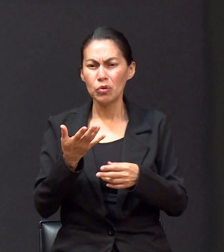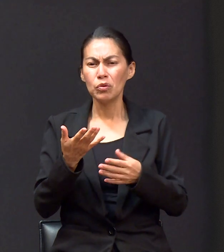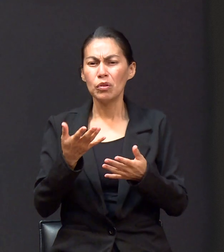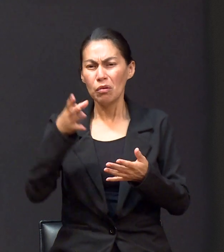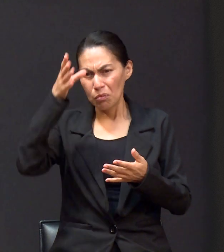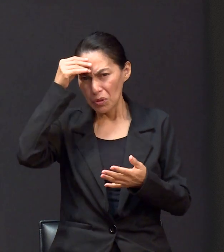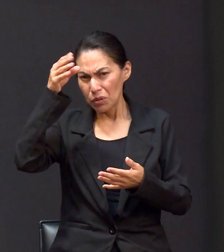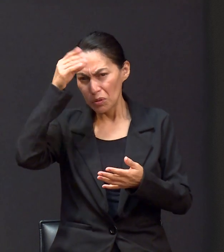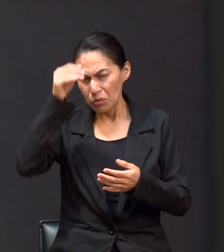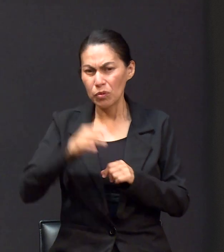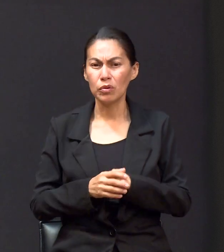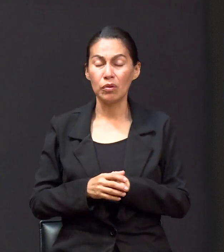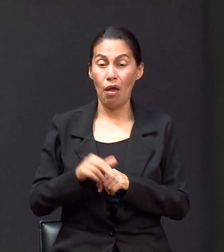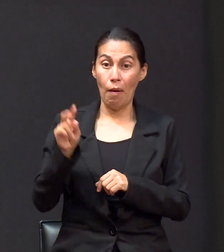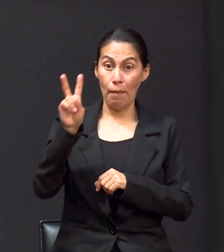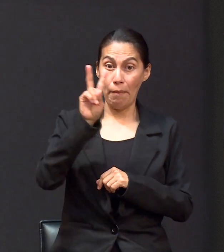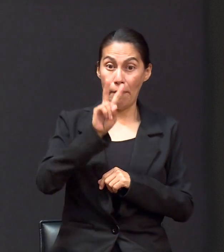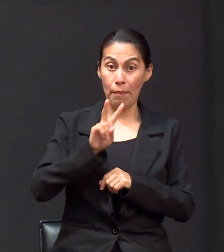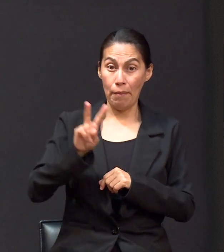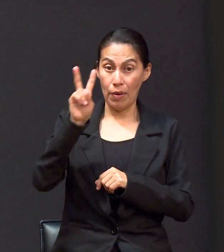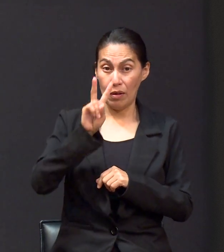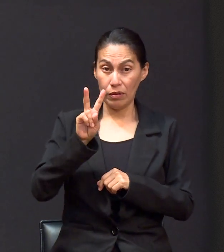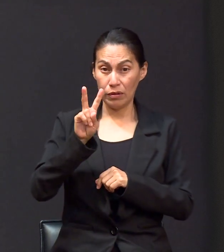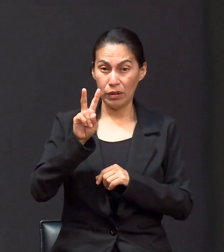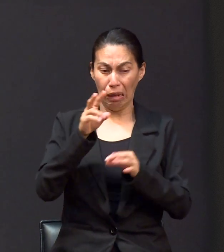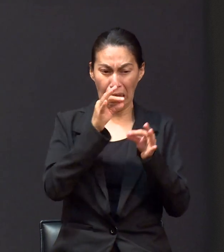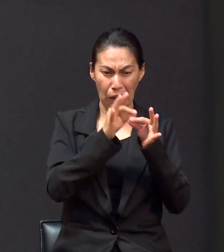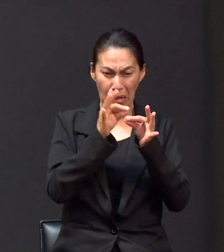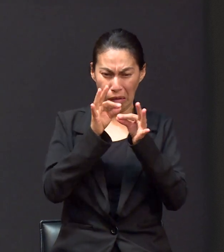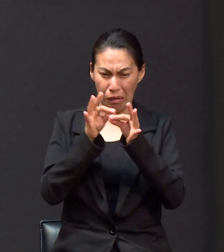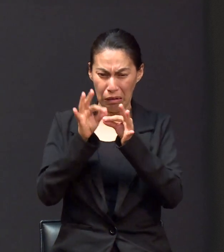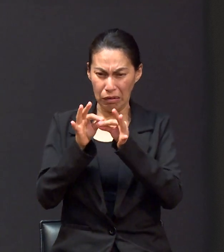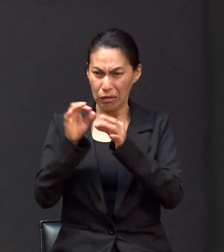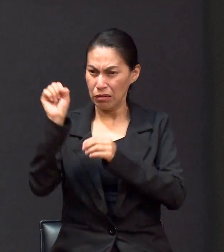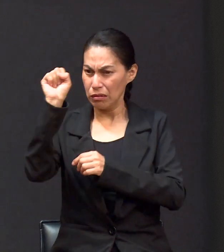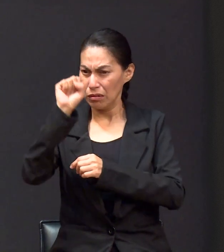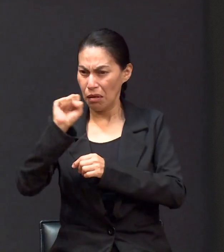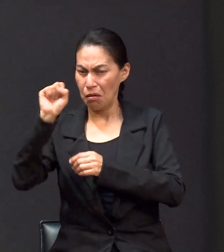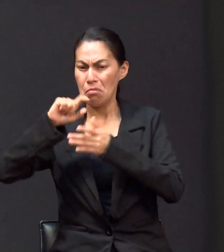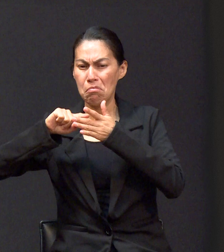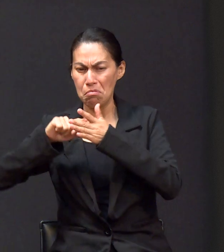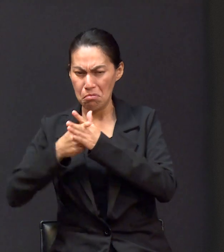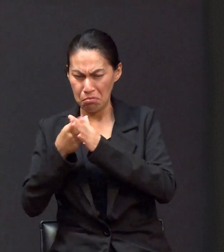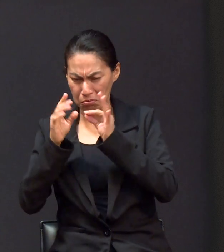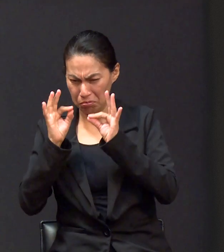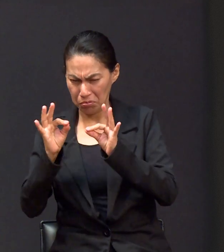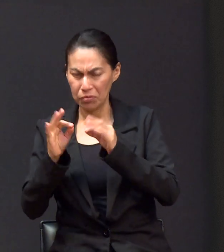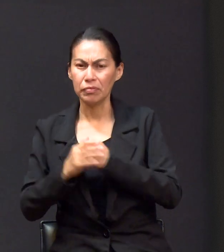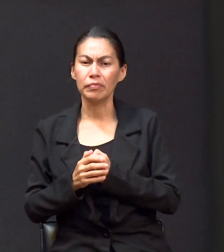Y ahí aprendí a que el viernes teníamos que tener todo listo para el sábado.